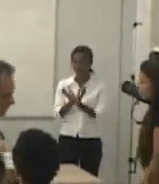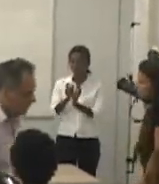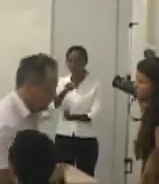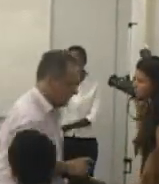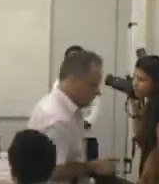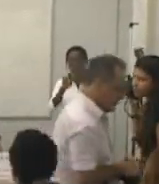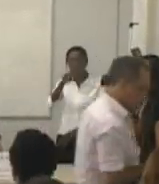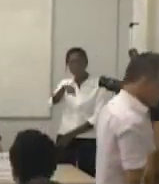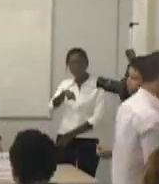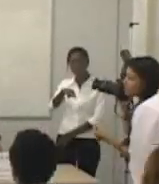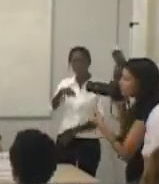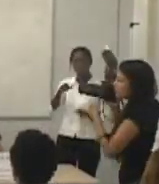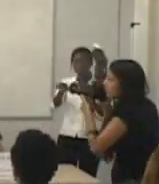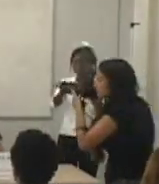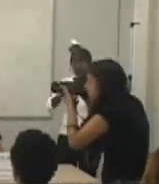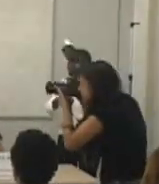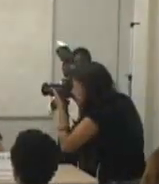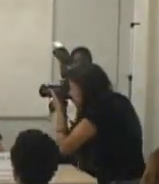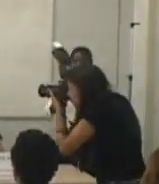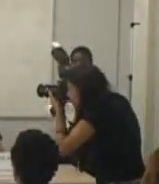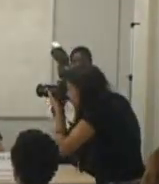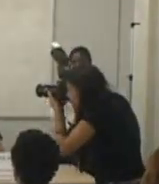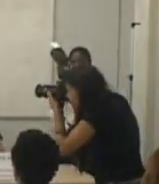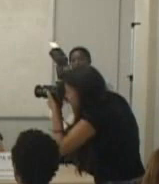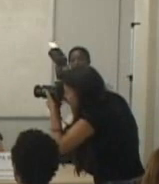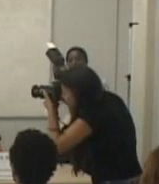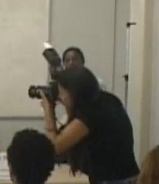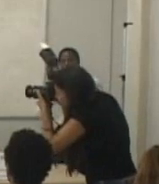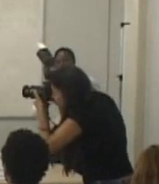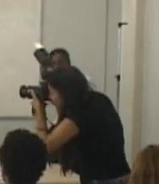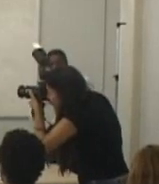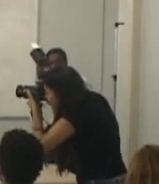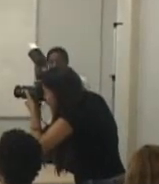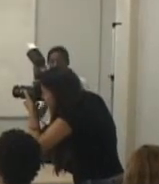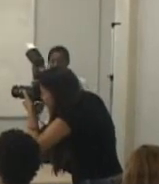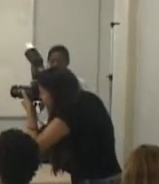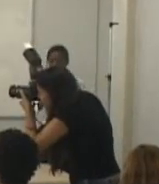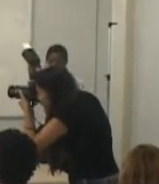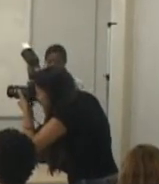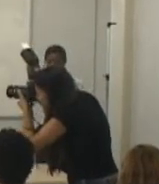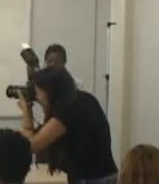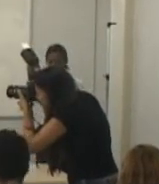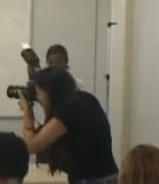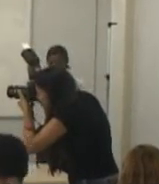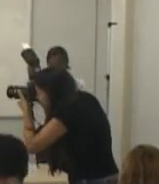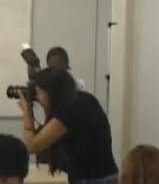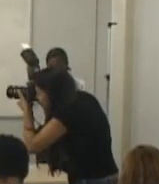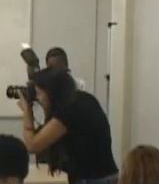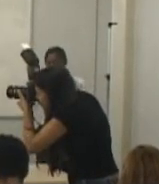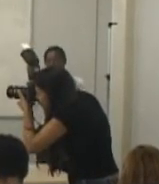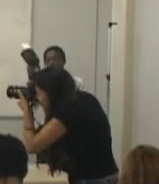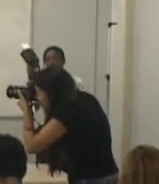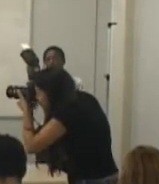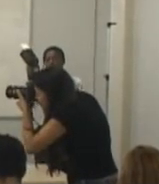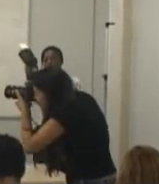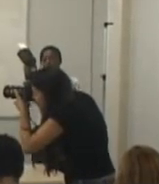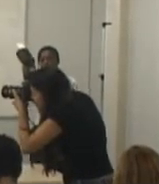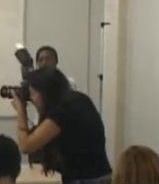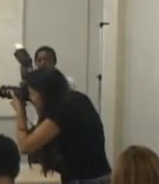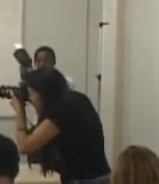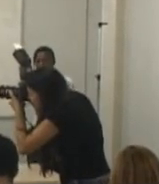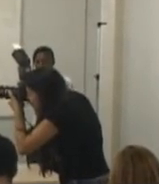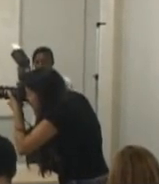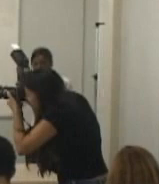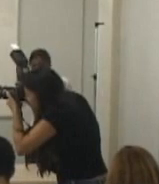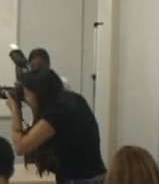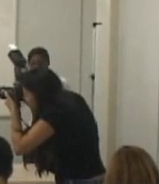assistir eu sou Ângela Rocha junto com o professor sou do Instituto de matemática junto com o professor Carlos Rangel formamos a